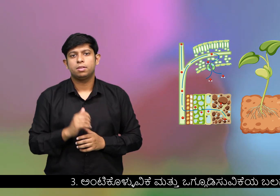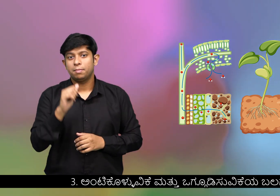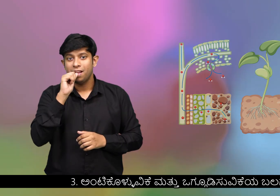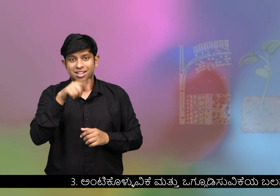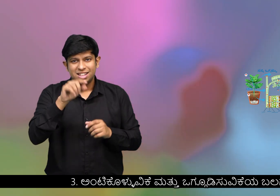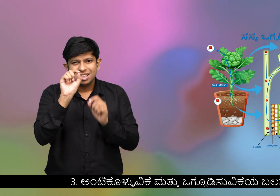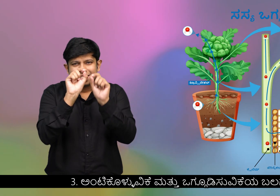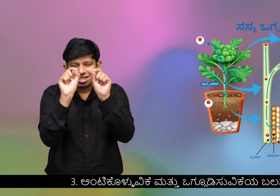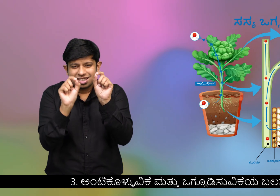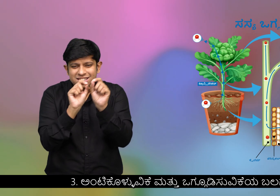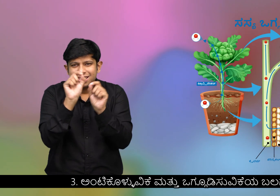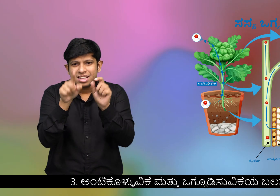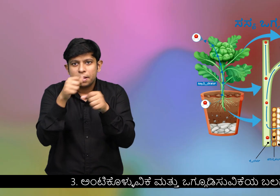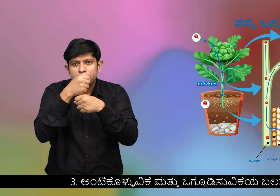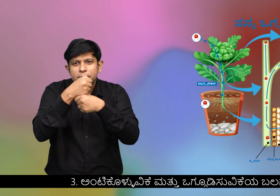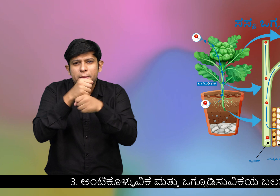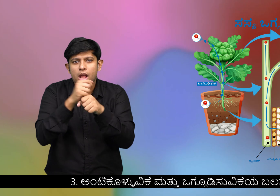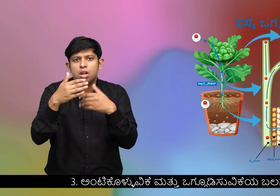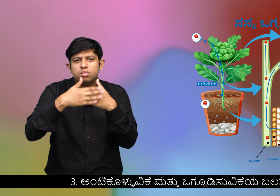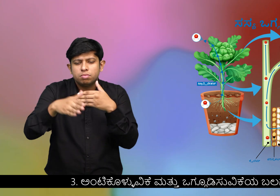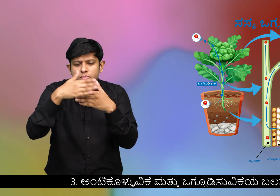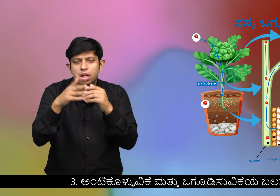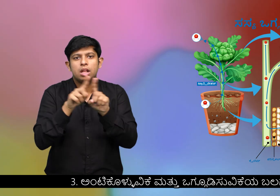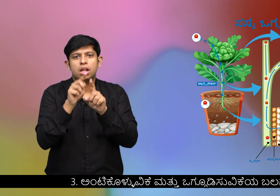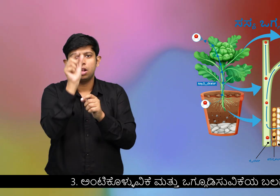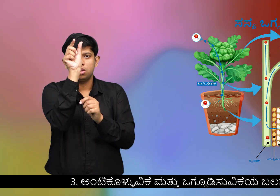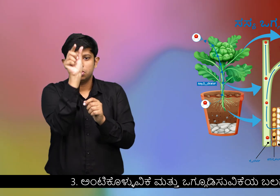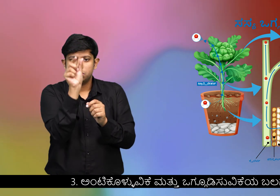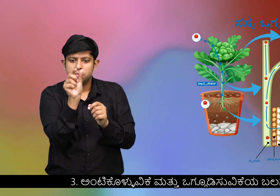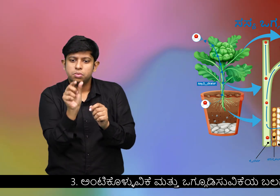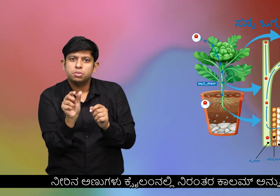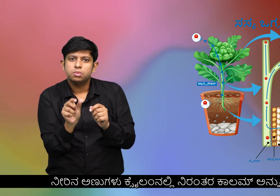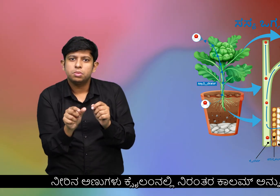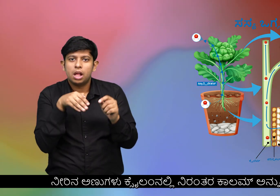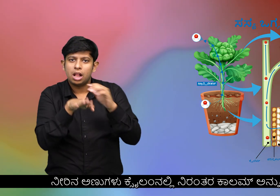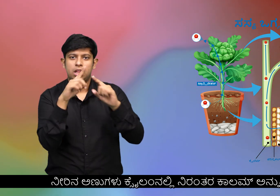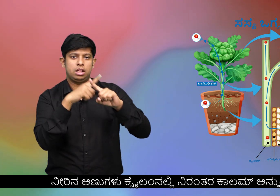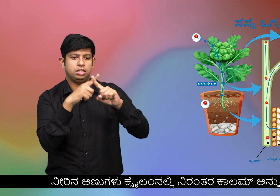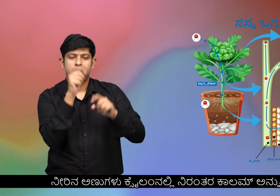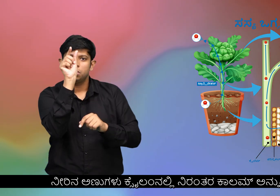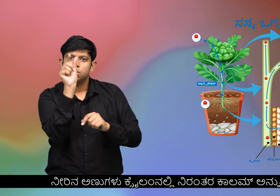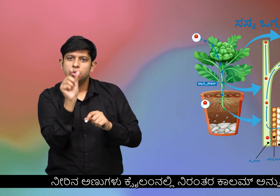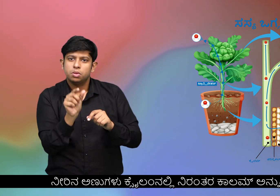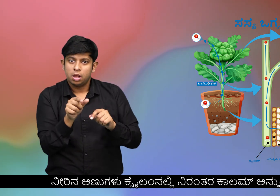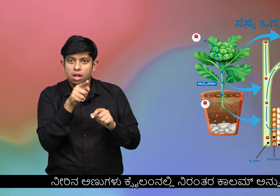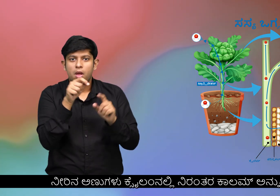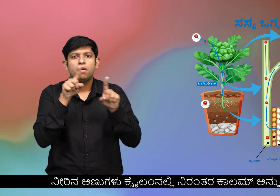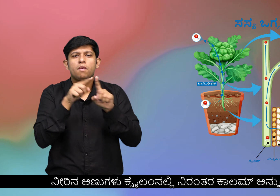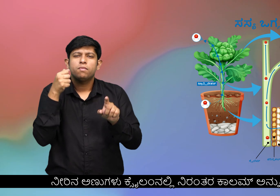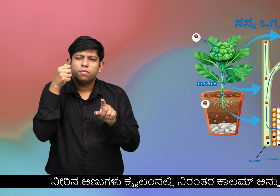3. ಅಂಟಿಕೊಳ್ಳುವಿಕೆ ಮತ್ತು ಒಗ್ಗೂಡಿಸುವಿಕೆಯ ಬಲಗಳಿಂದಾಗಿ ನೀರಿನ ಅಣುಗಳು ಕಸೈಲಮ್ನಲ್ಲಿ ನಿರಂತರ